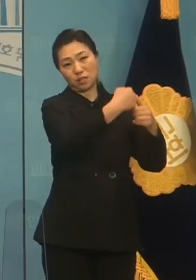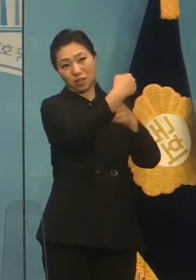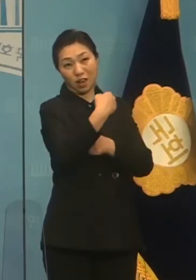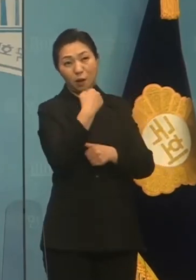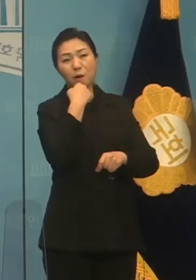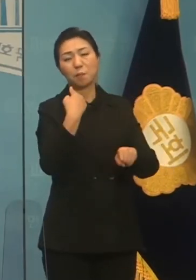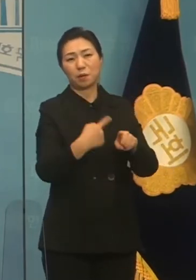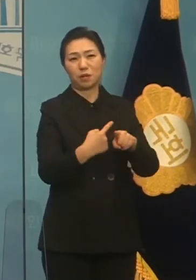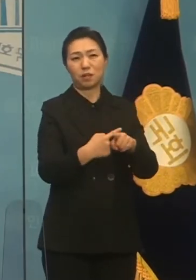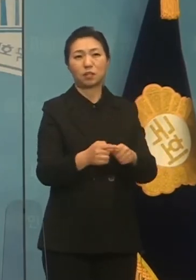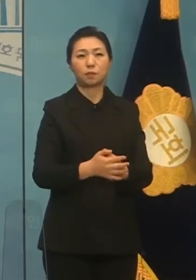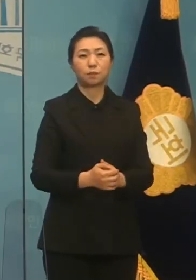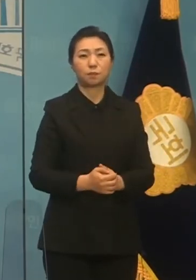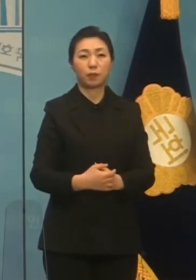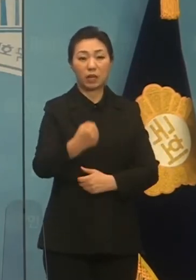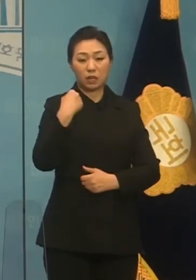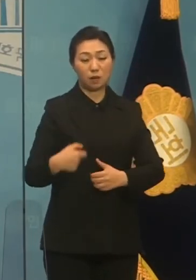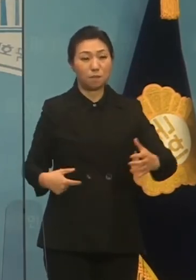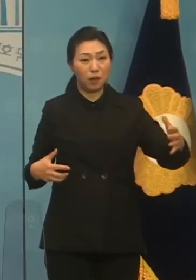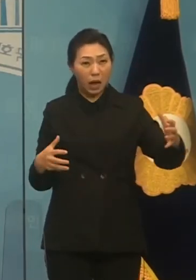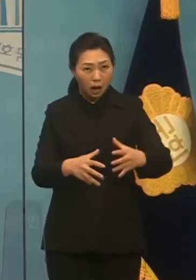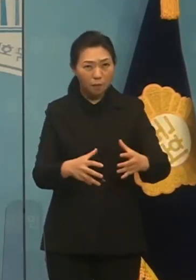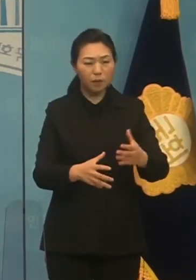단일화 자체가 통합인데